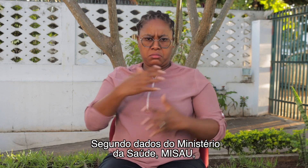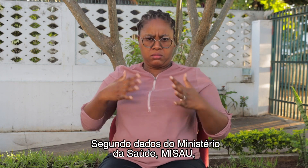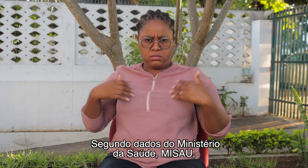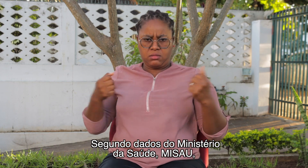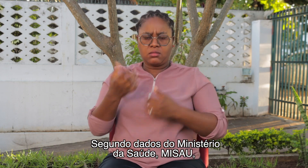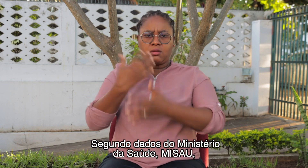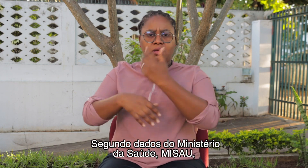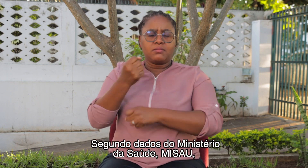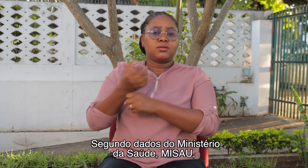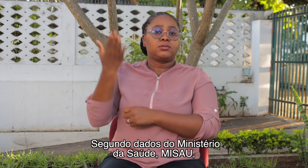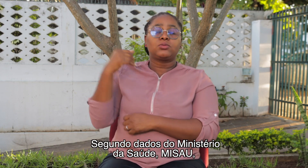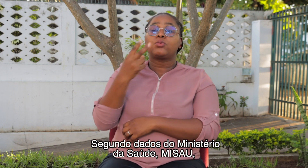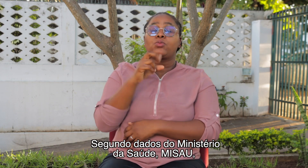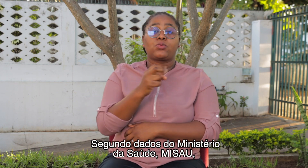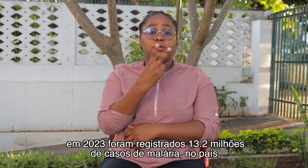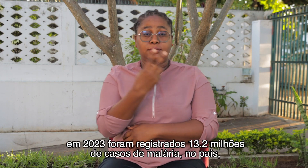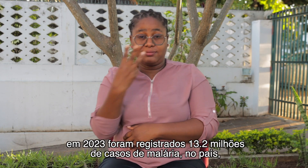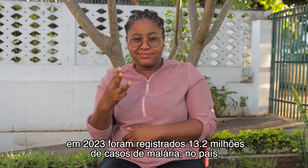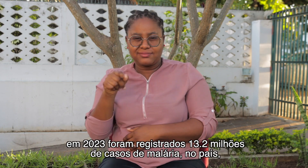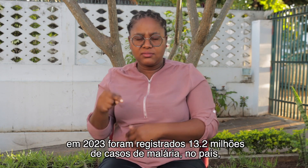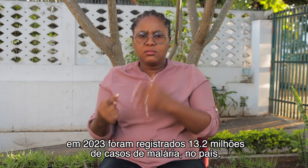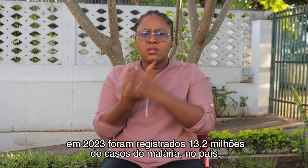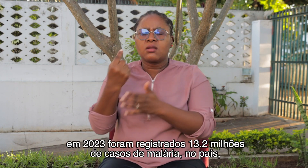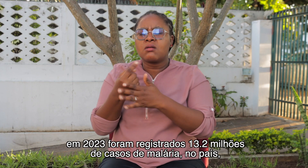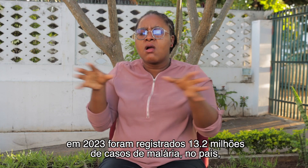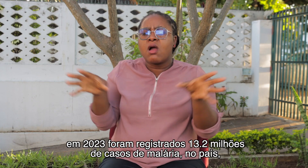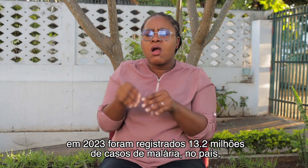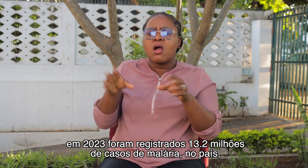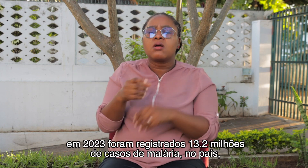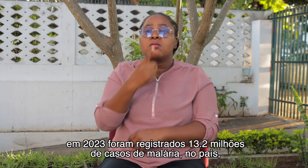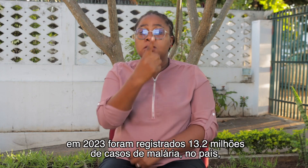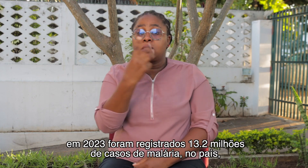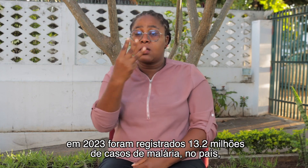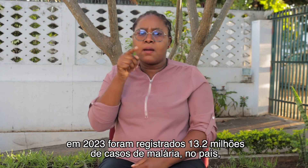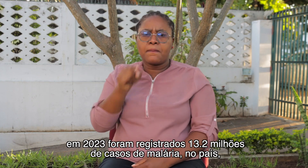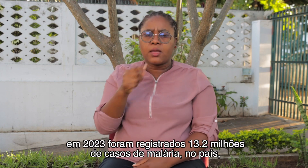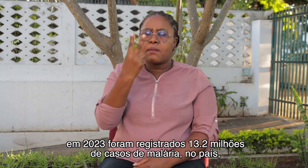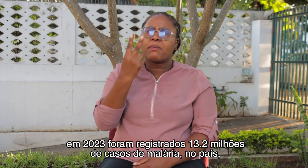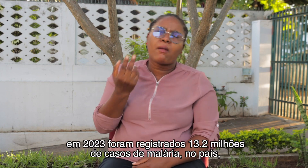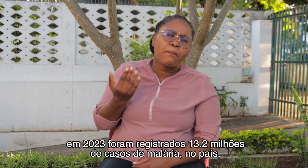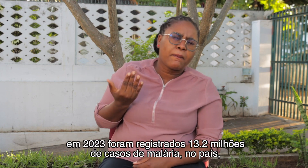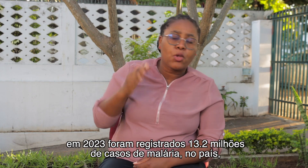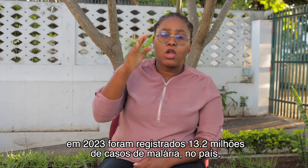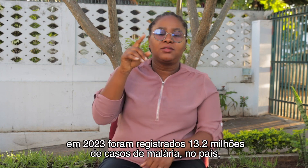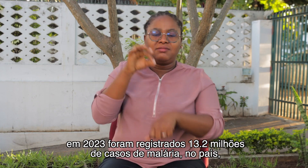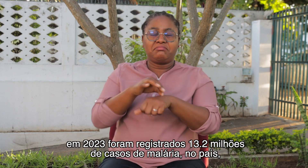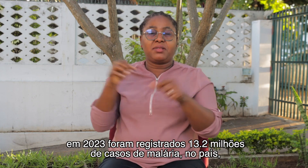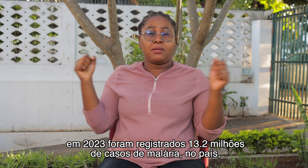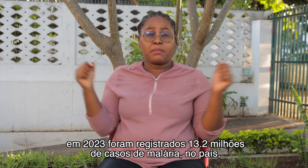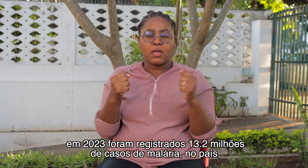do Ministério da Saúde, Misao, em 2023 foram registrados 13,2 milhões de casos de malária